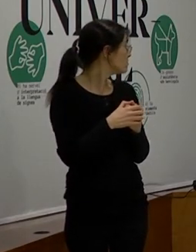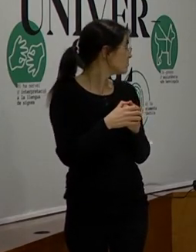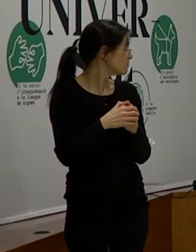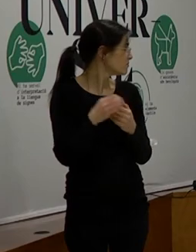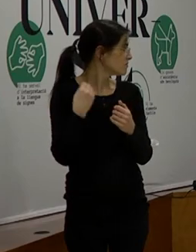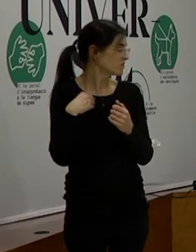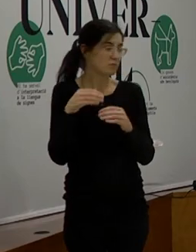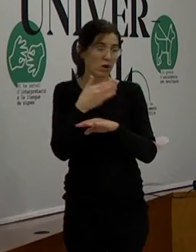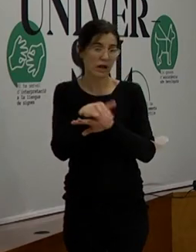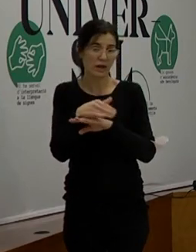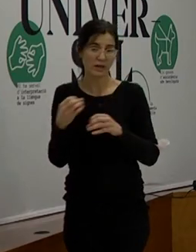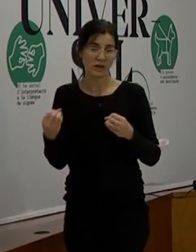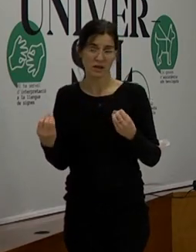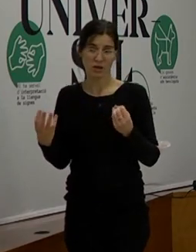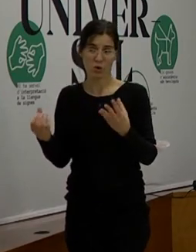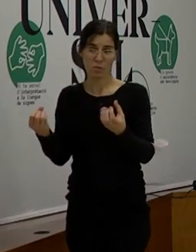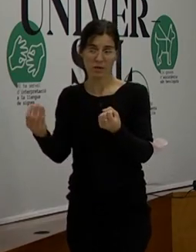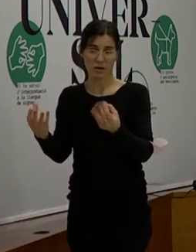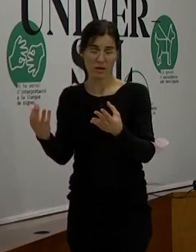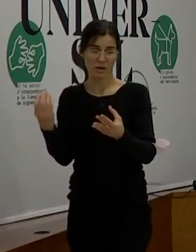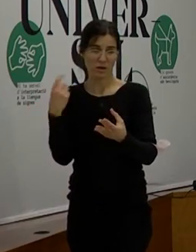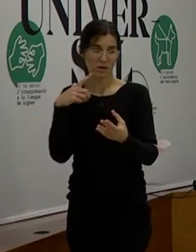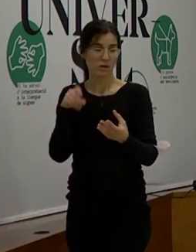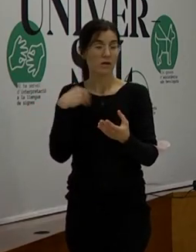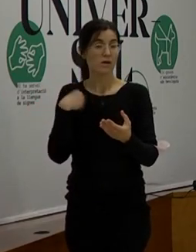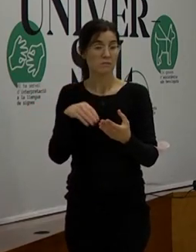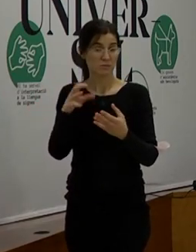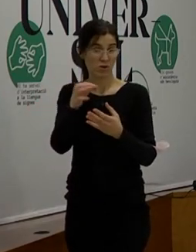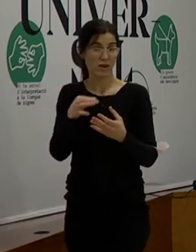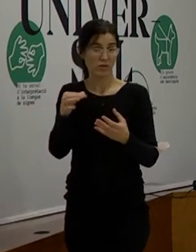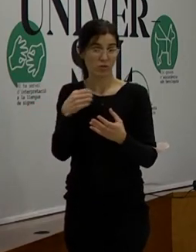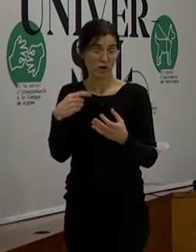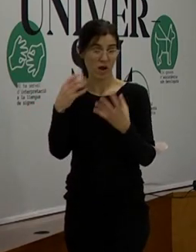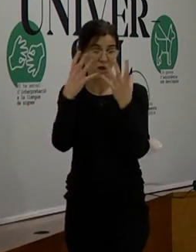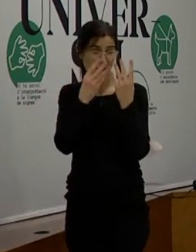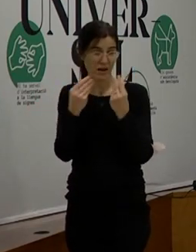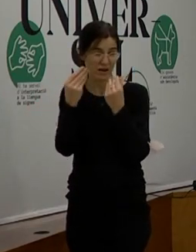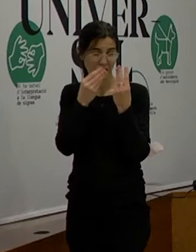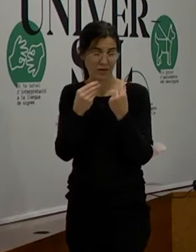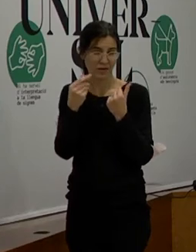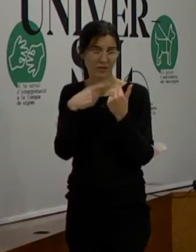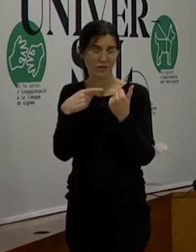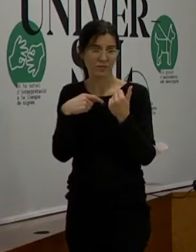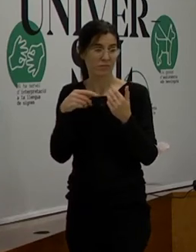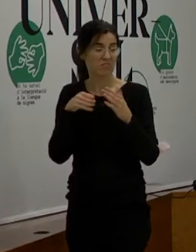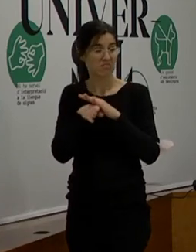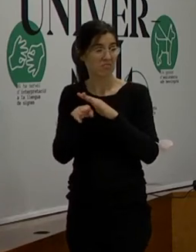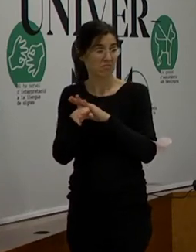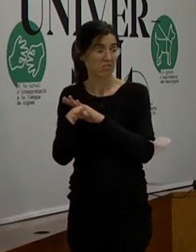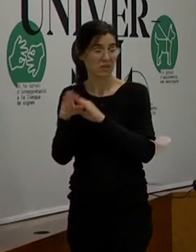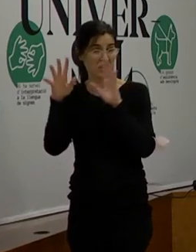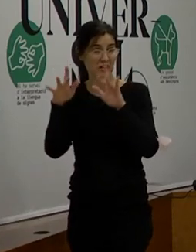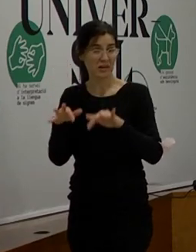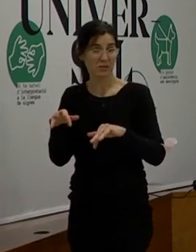Il·luminen el carrer. I nieva en Andorra. Que además hacer Andorra accesible, no està mal, patinatge